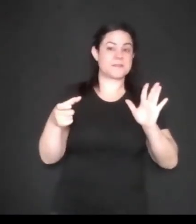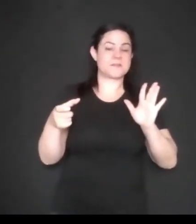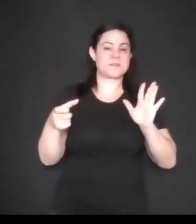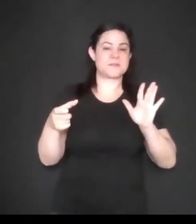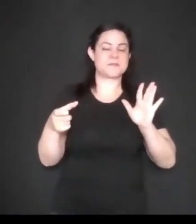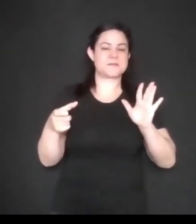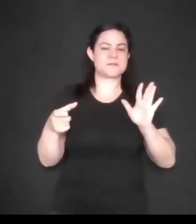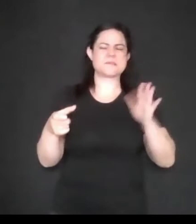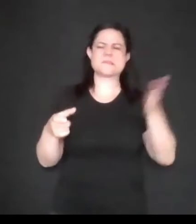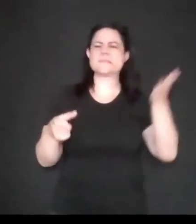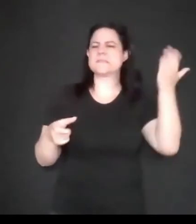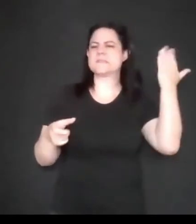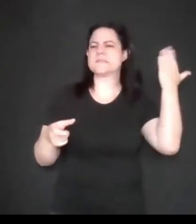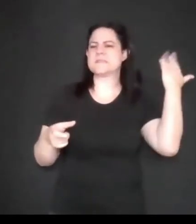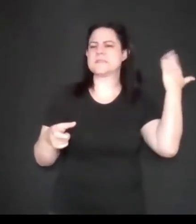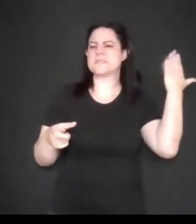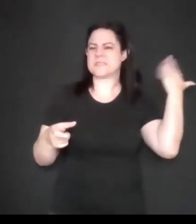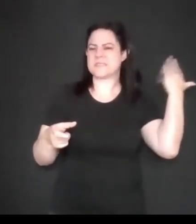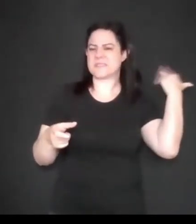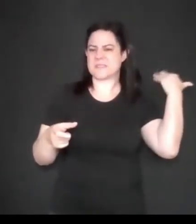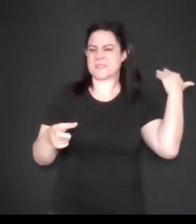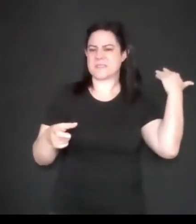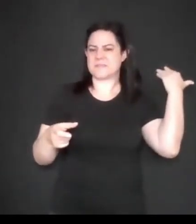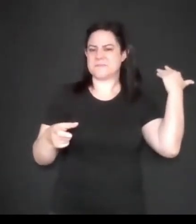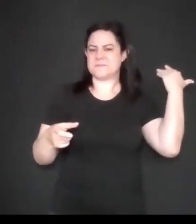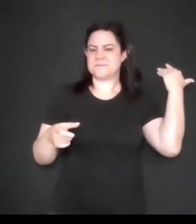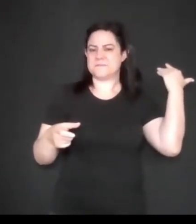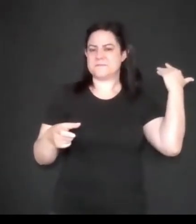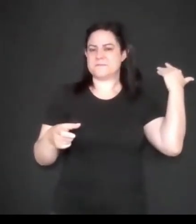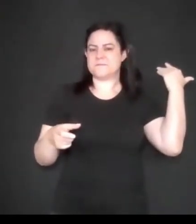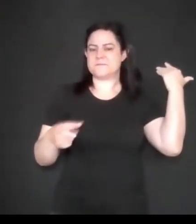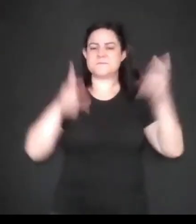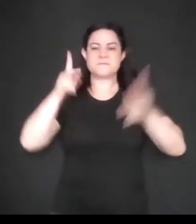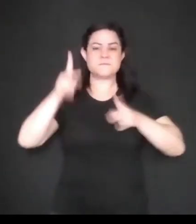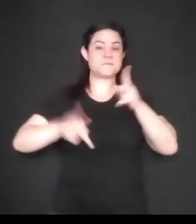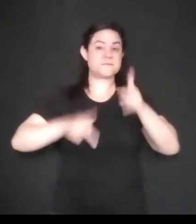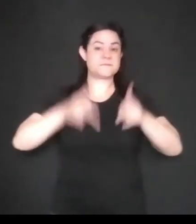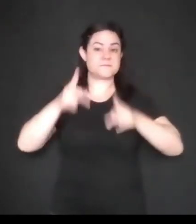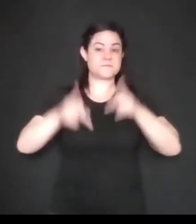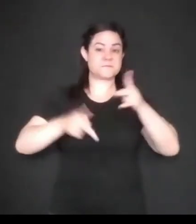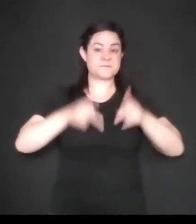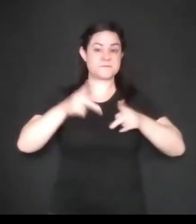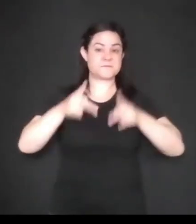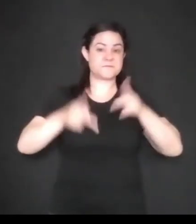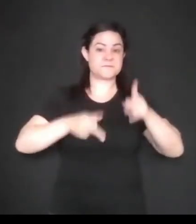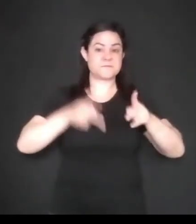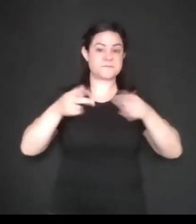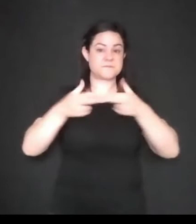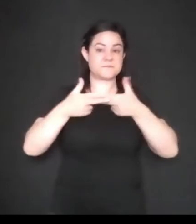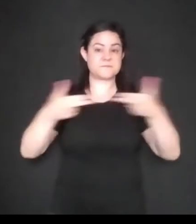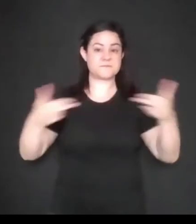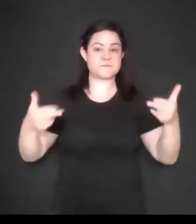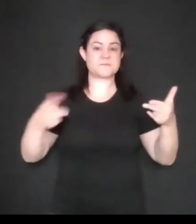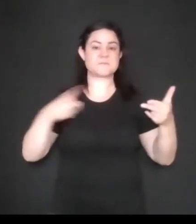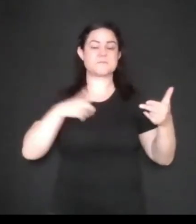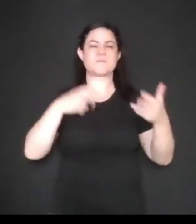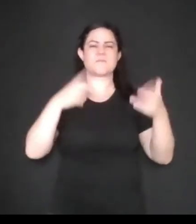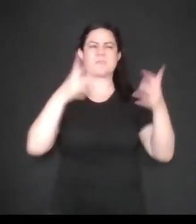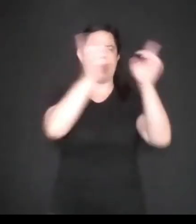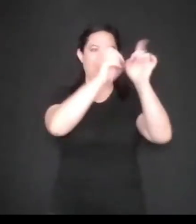antiguidade, no passado, os povos, as civilizações, tinham muitos deuses.